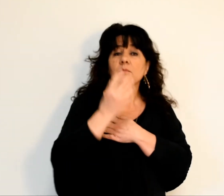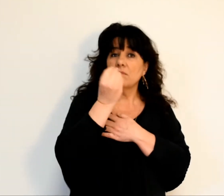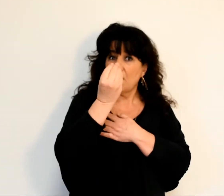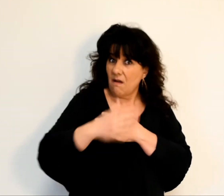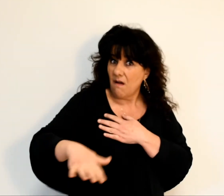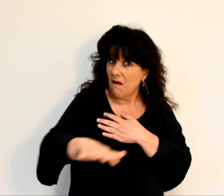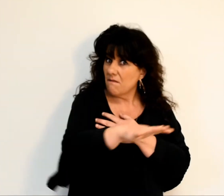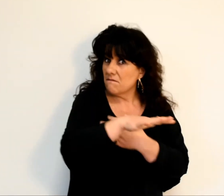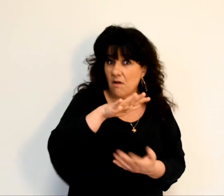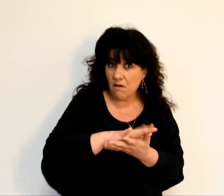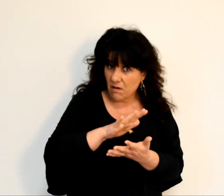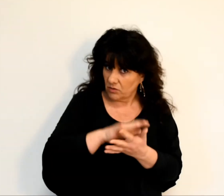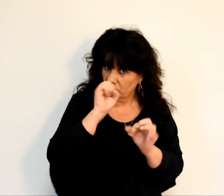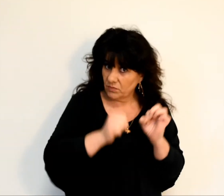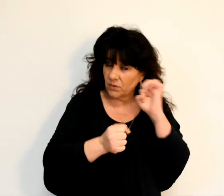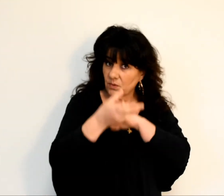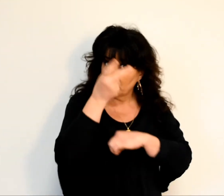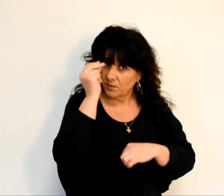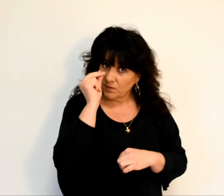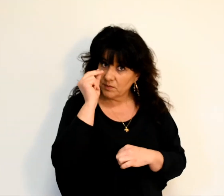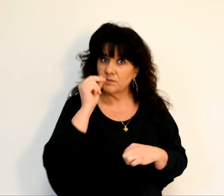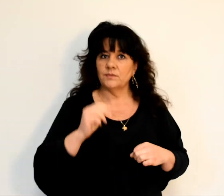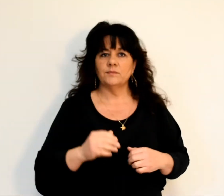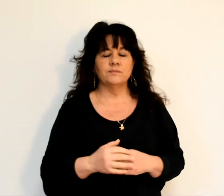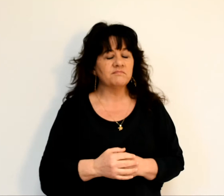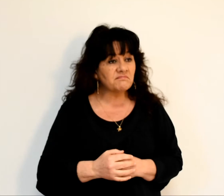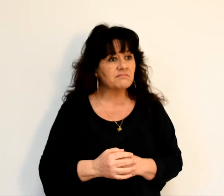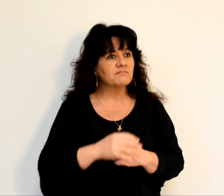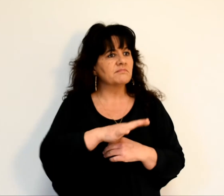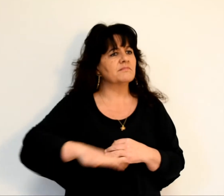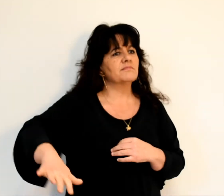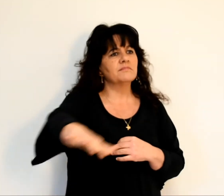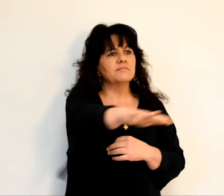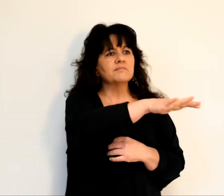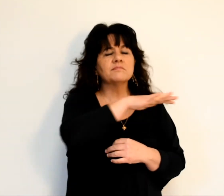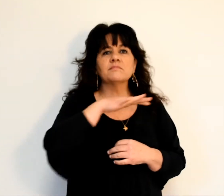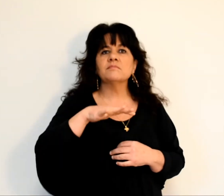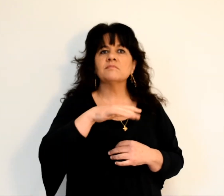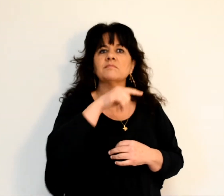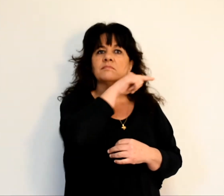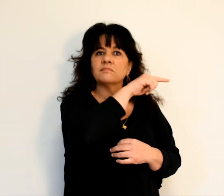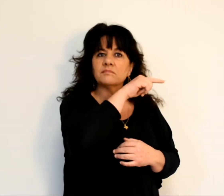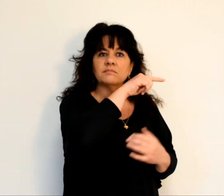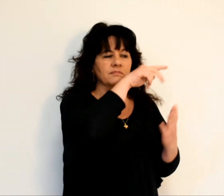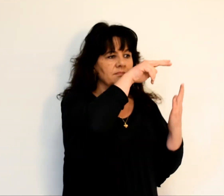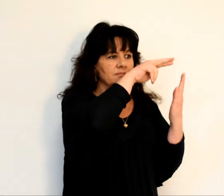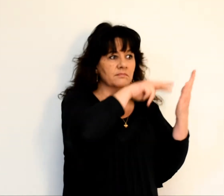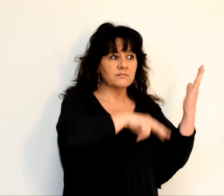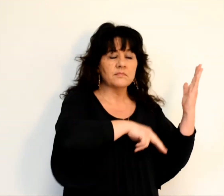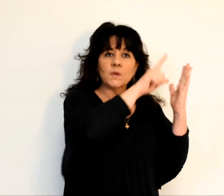de comprendre. Tout le peuple écoutait la lecture de la loi.